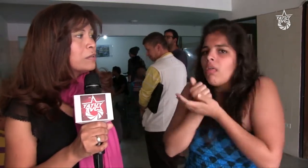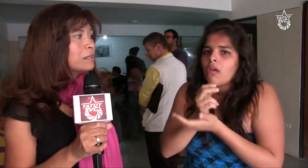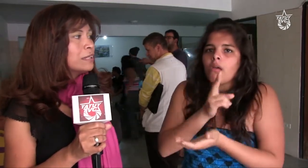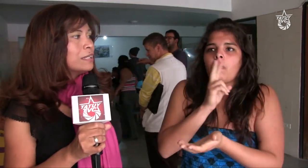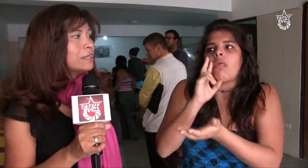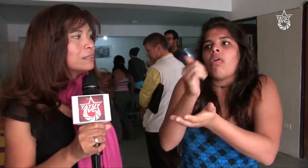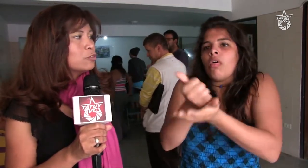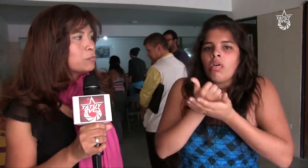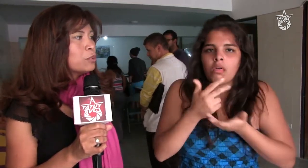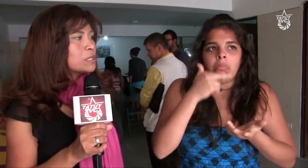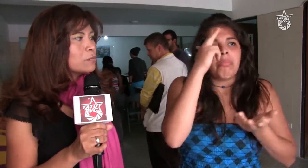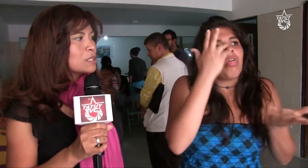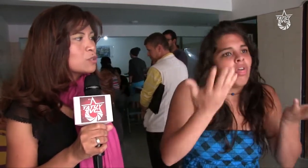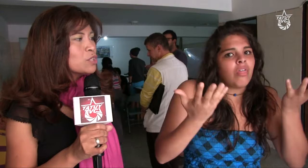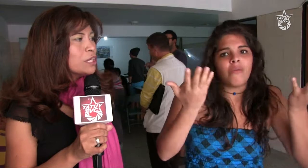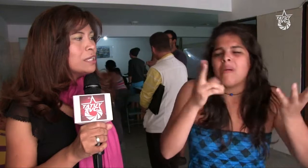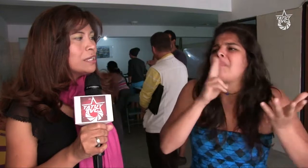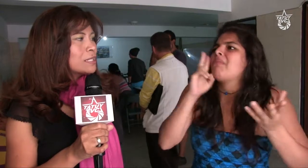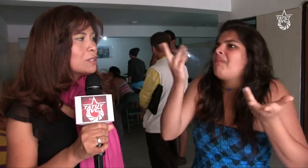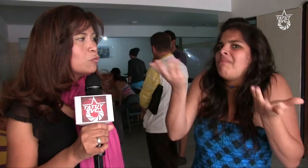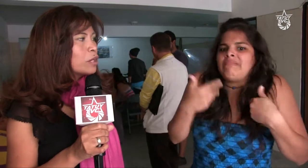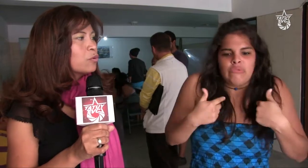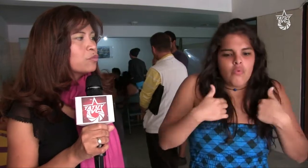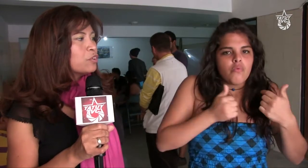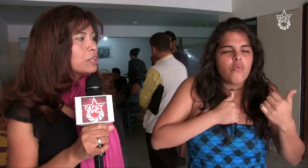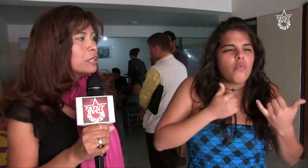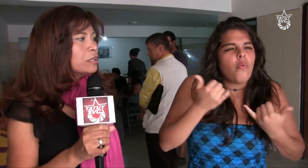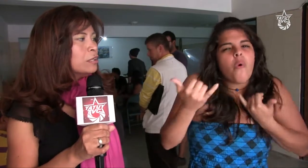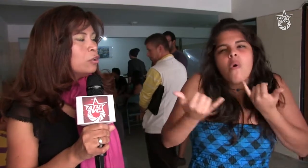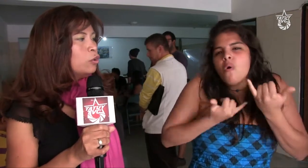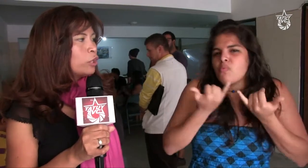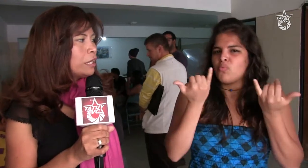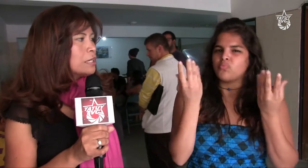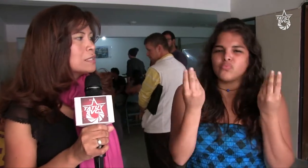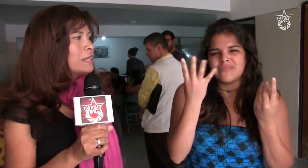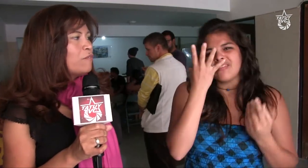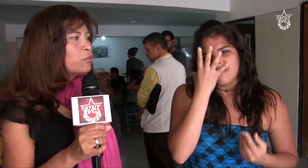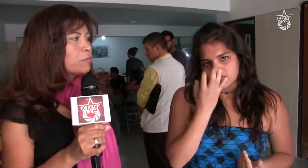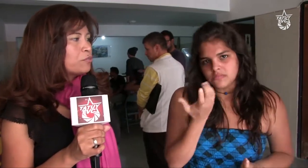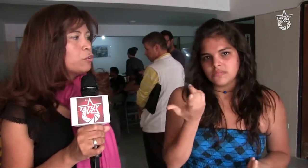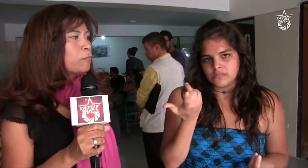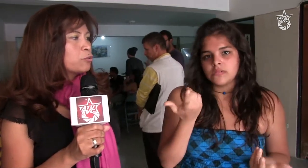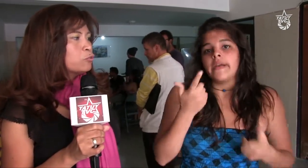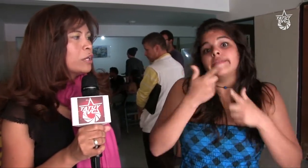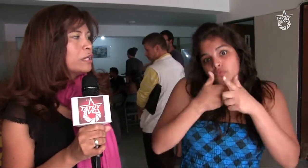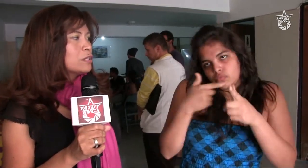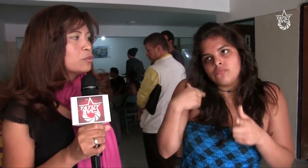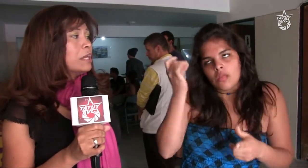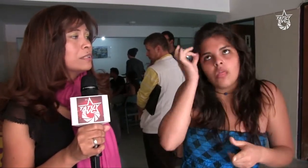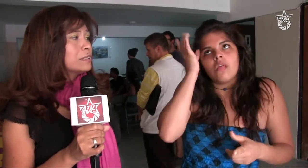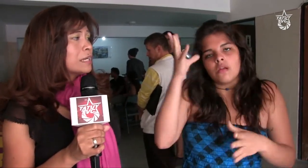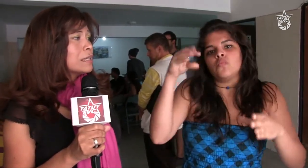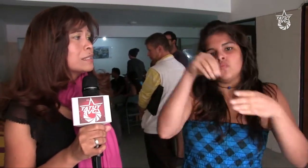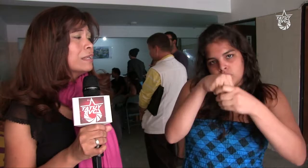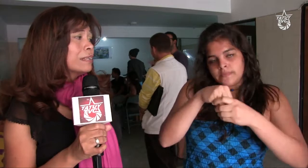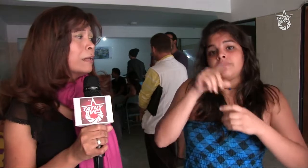también requieren de este tipo de servicios y casi nunca consiguen lo que es la información oportuna y eso les entristece, les da